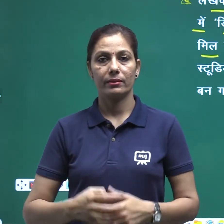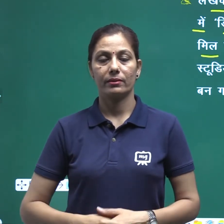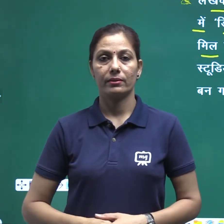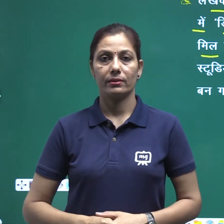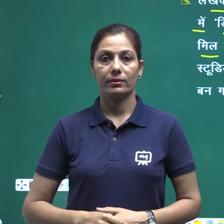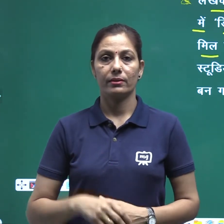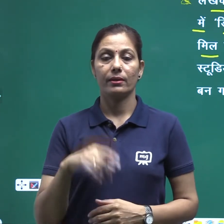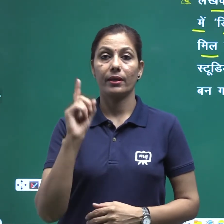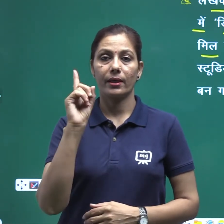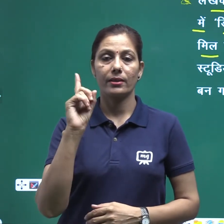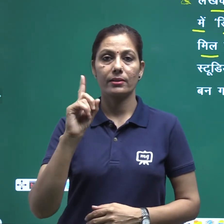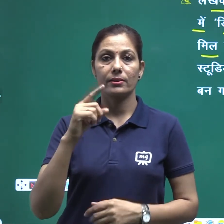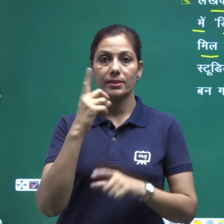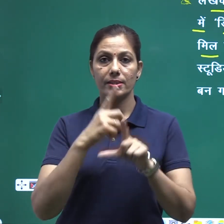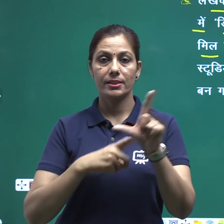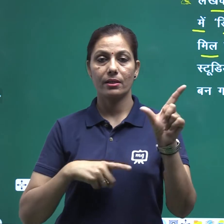साल भर में